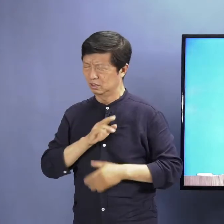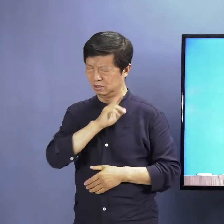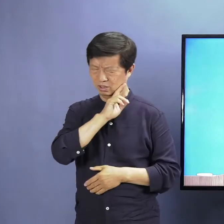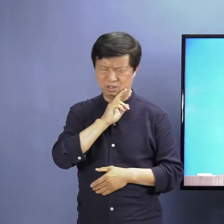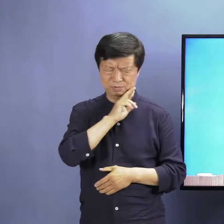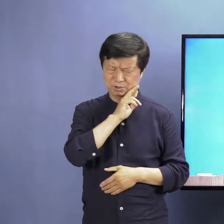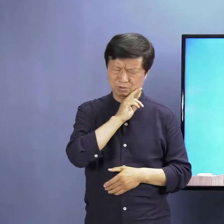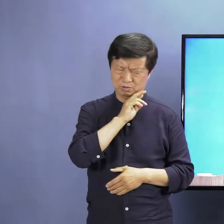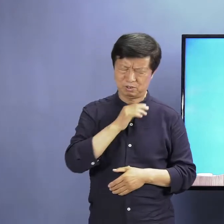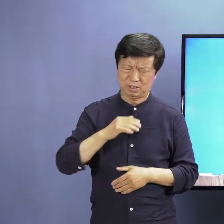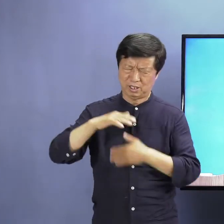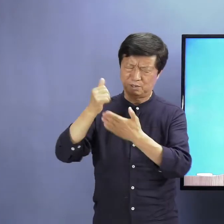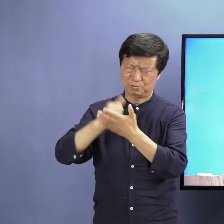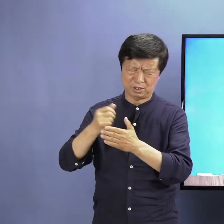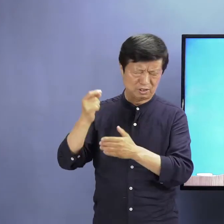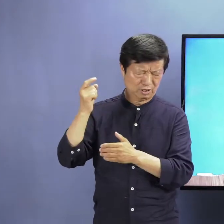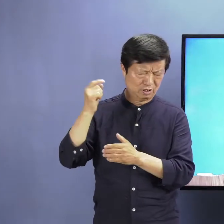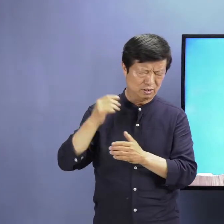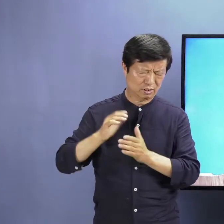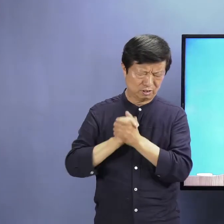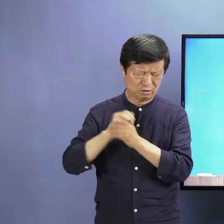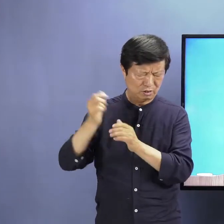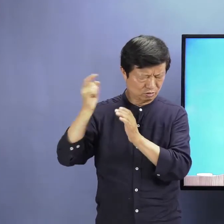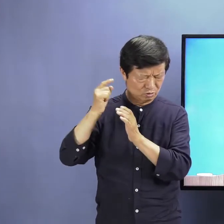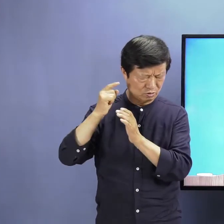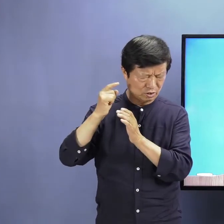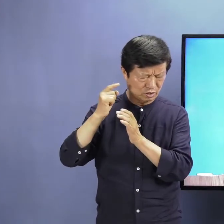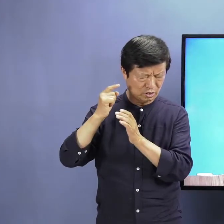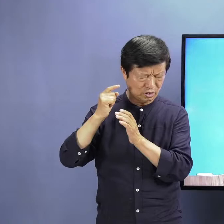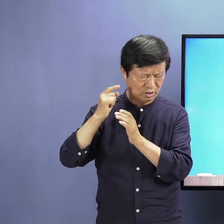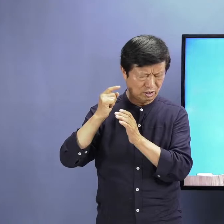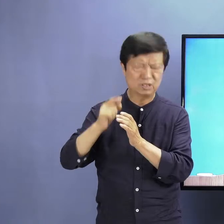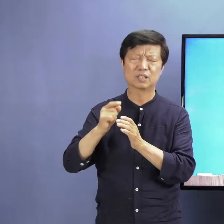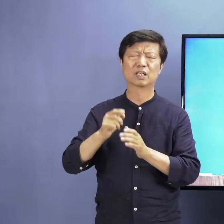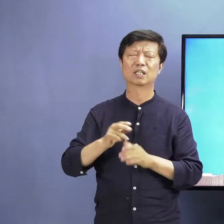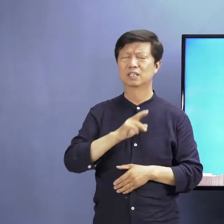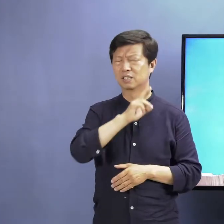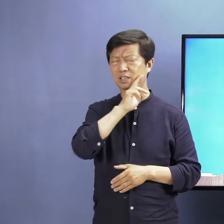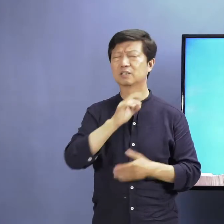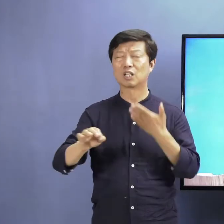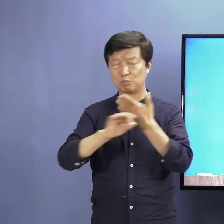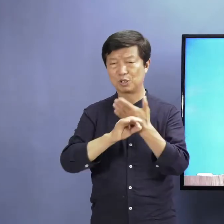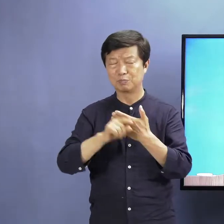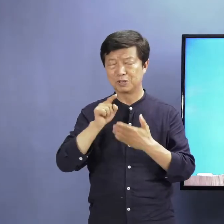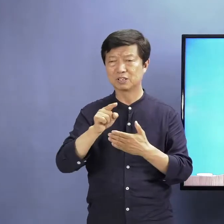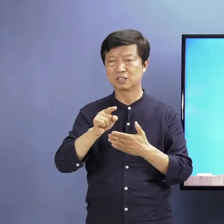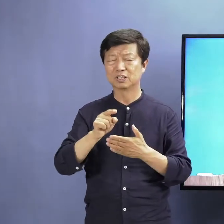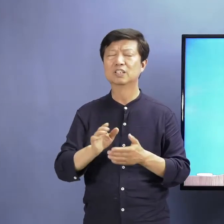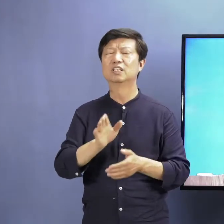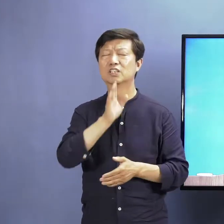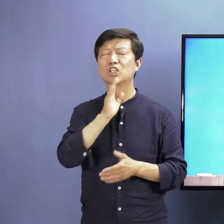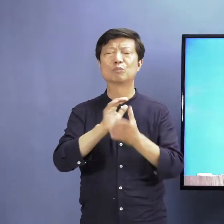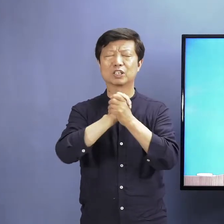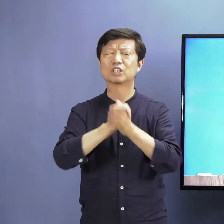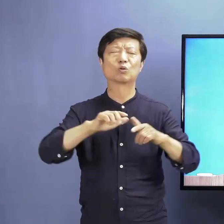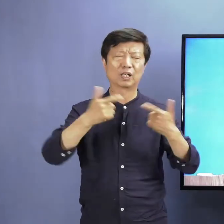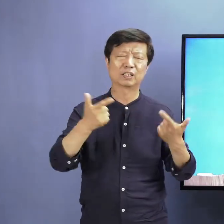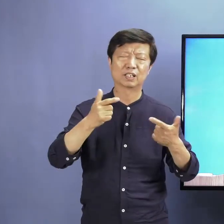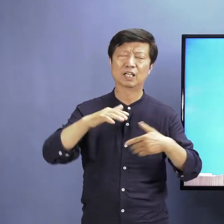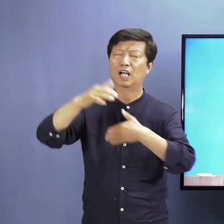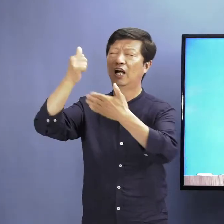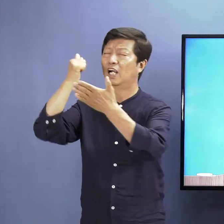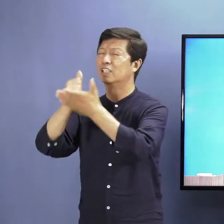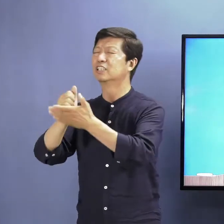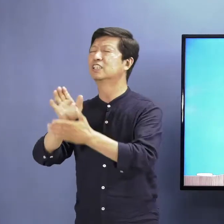아니라, 그런 어떤 사람이 있다고 한다면 다시 한번 세상을 만드신, 약속을 지키신 하나님, 그 신실하신 주님